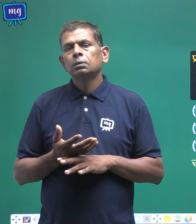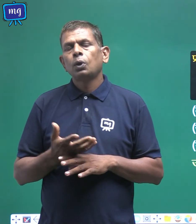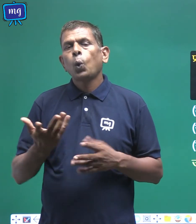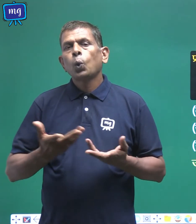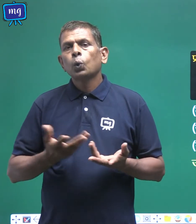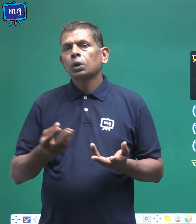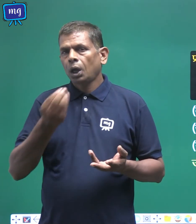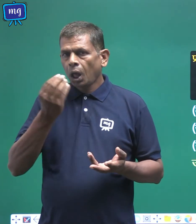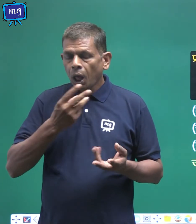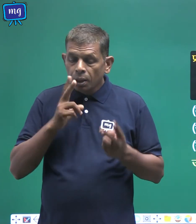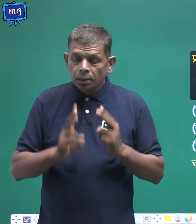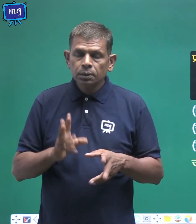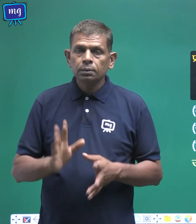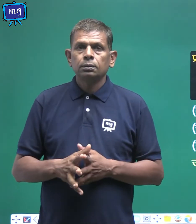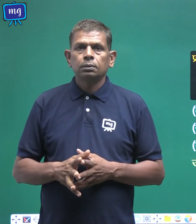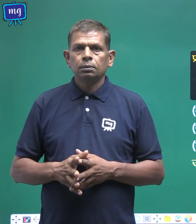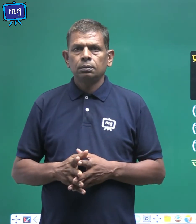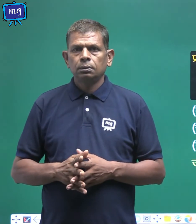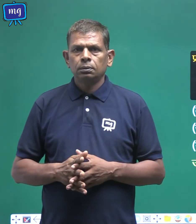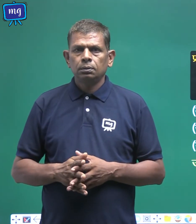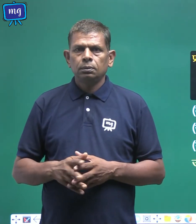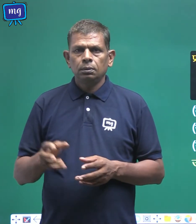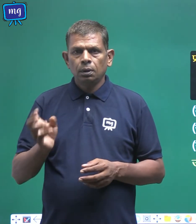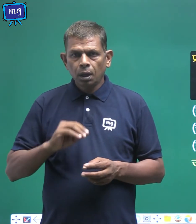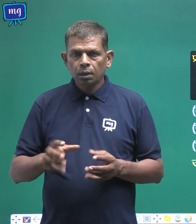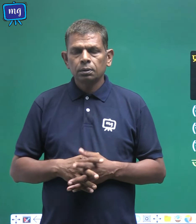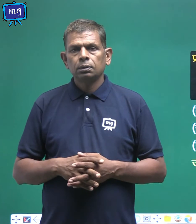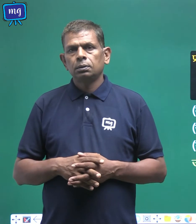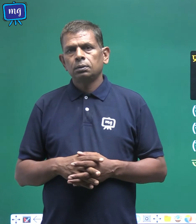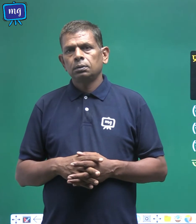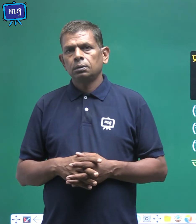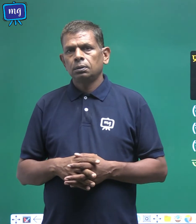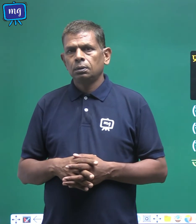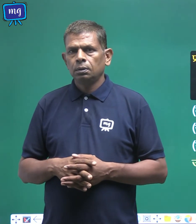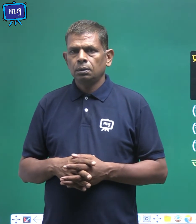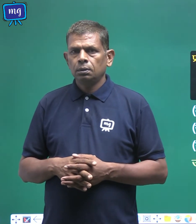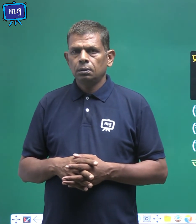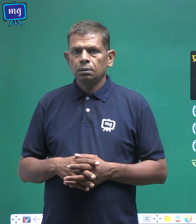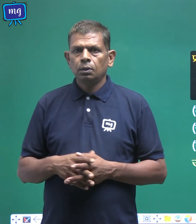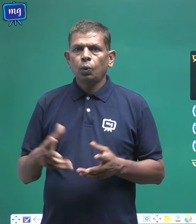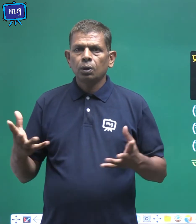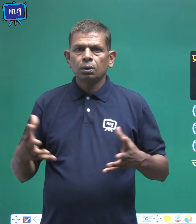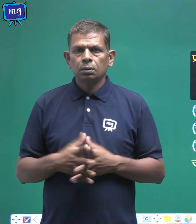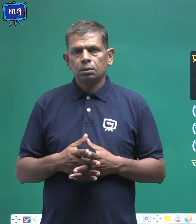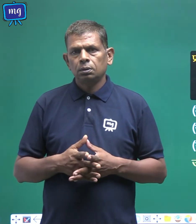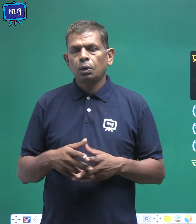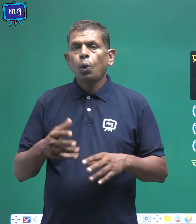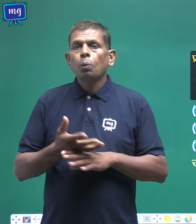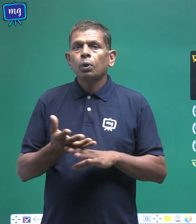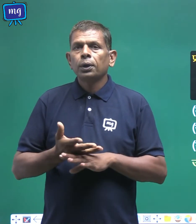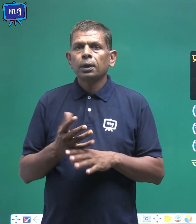कौन कौन से खाद्य पदार्थ में पाई जाती है, आहारी रेशे कहाँ से मिलते हैं और